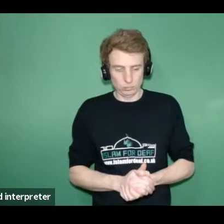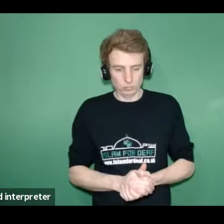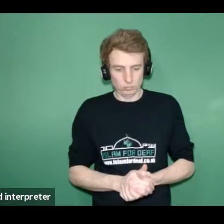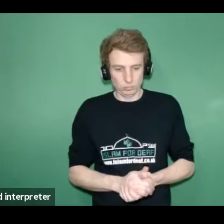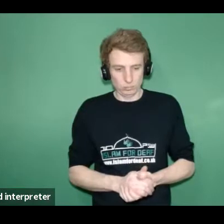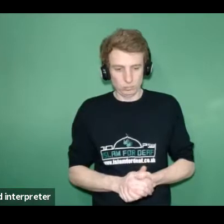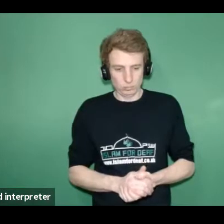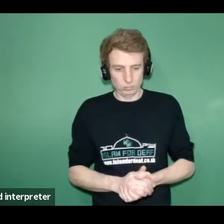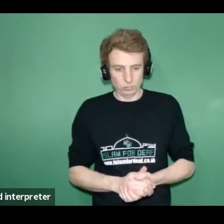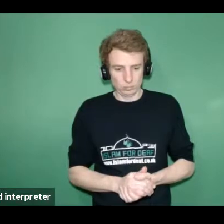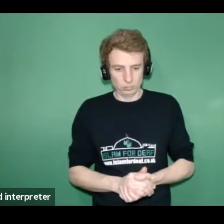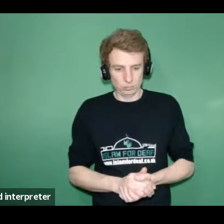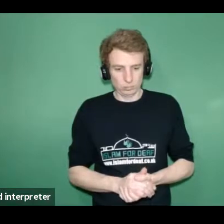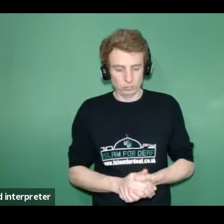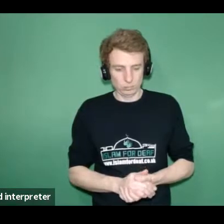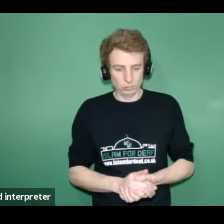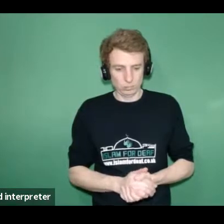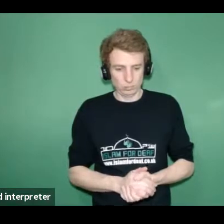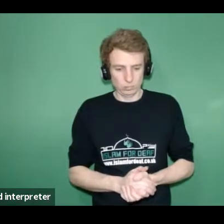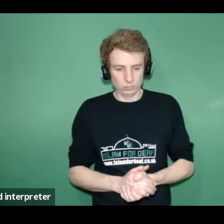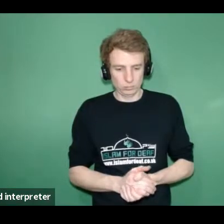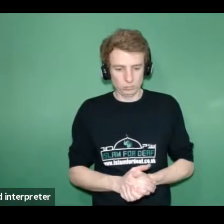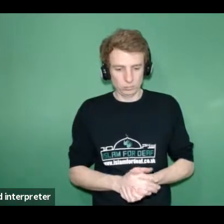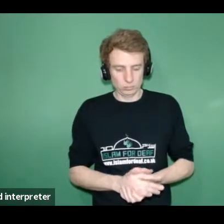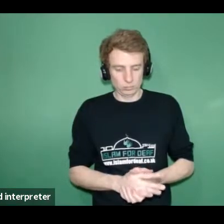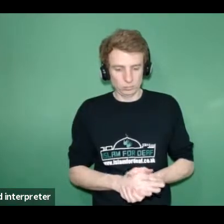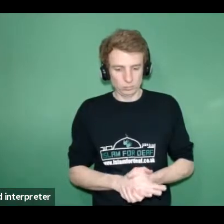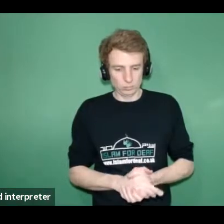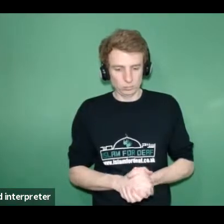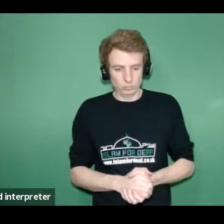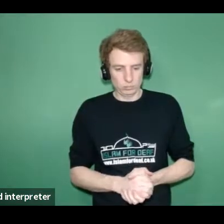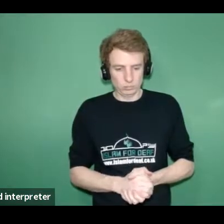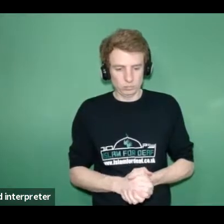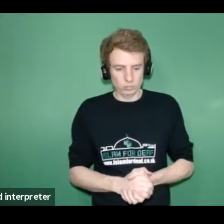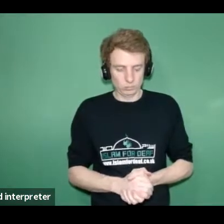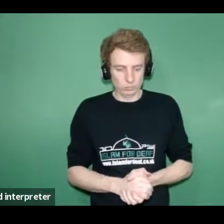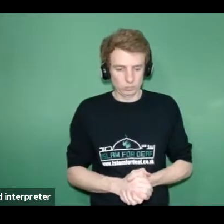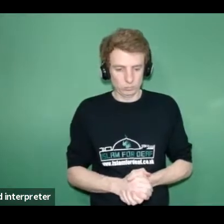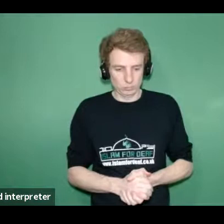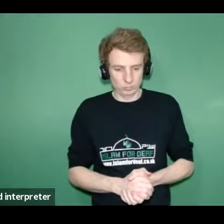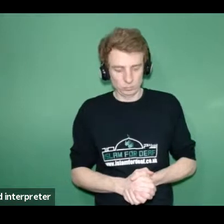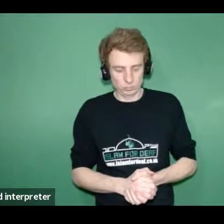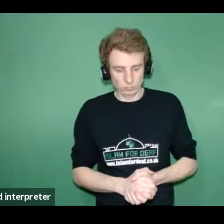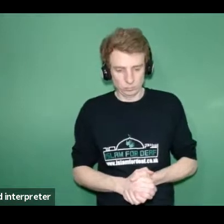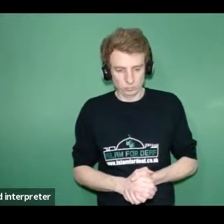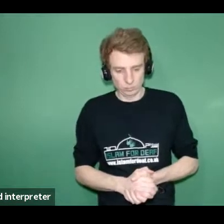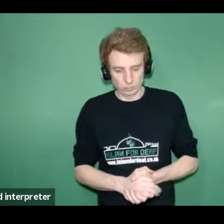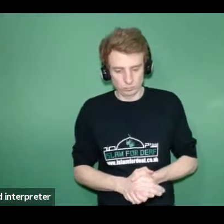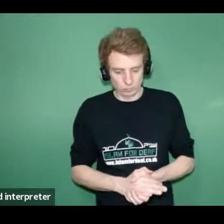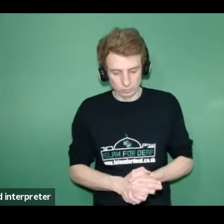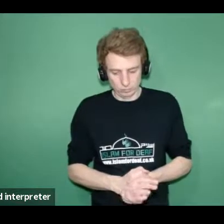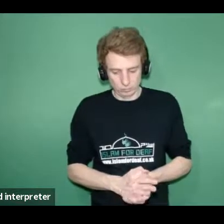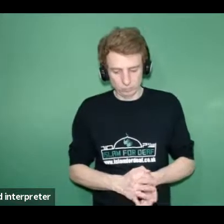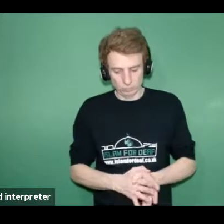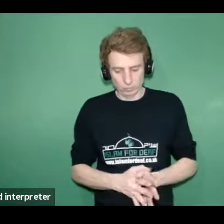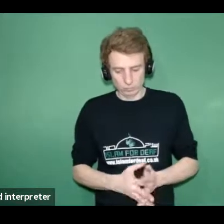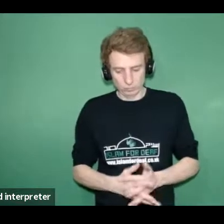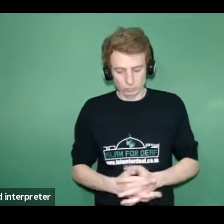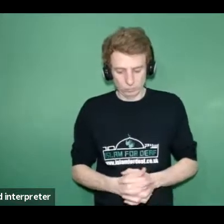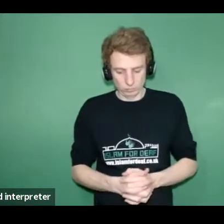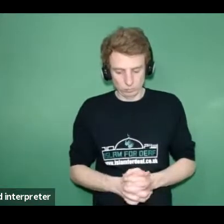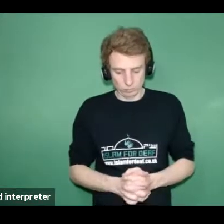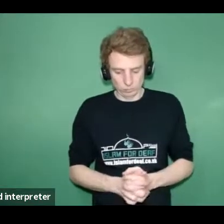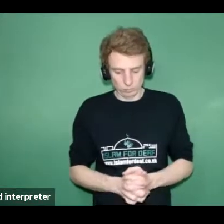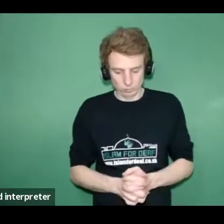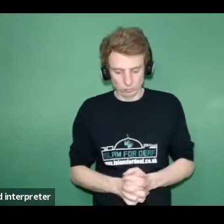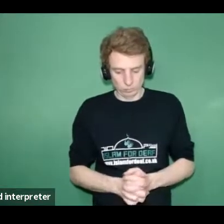بسلام. إذن هذه من وسائل زيادة الإيمان، لأنه قال لن تدخلوا الجنة حتى تؤمنوا، وهنا قال إذا